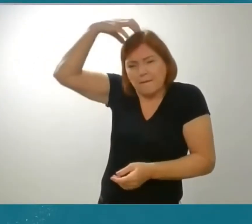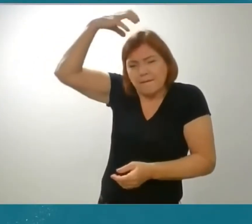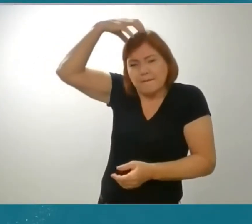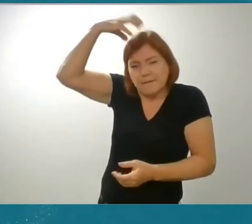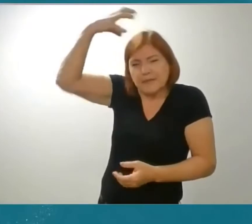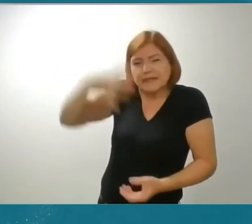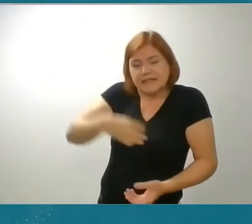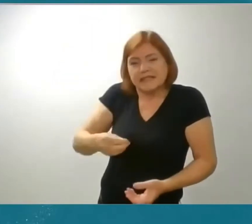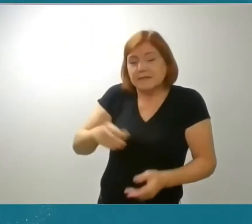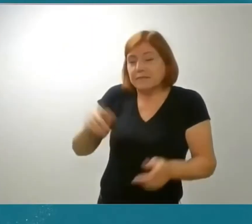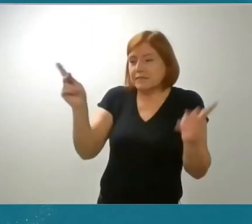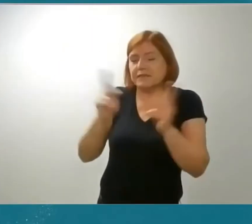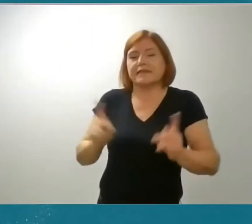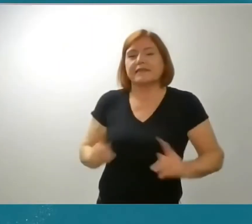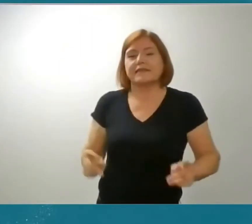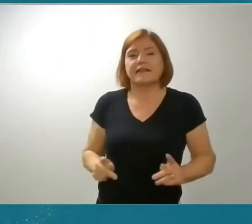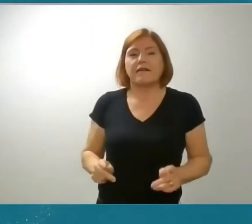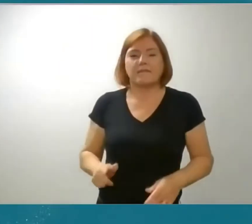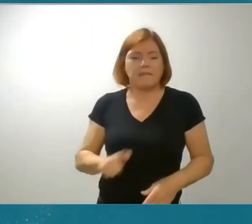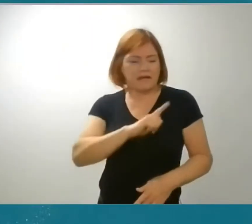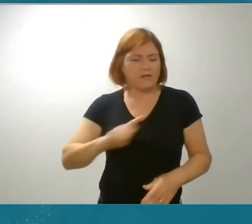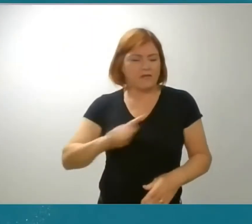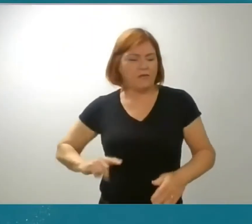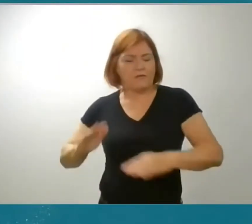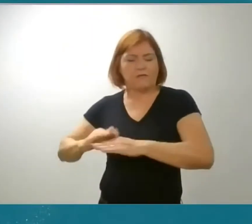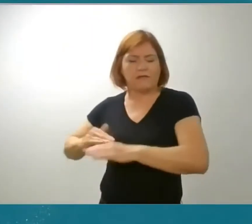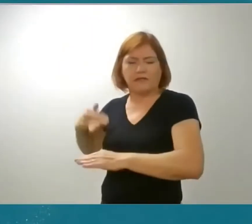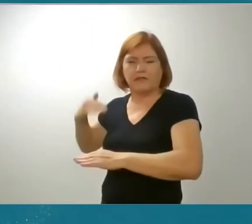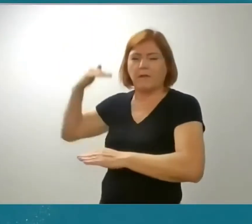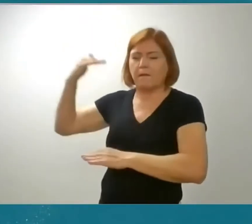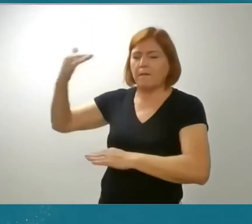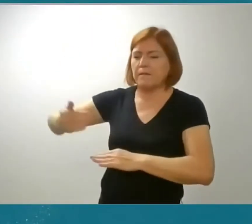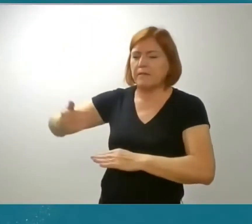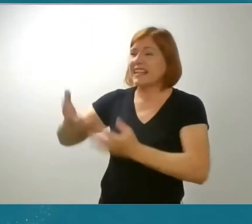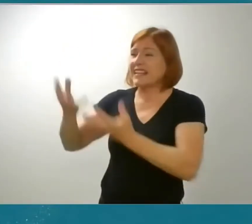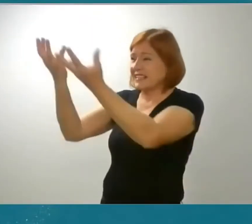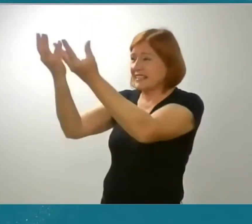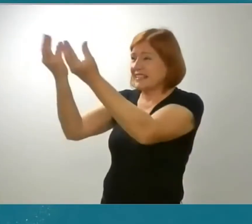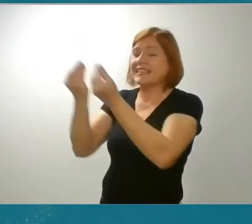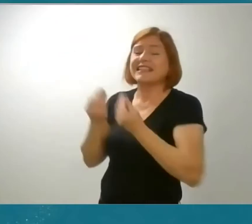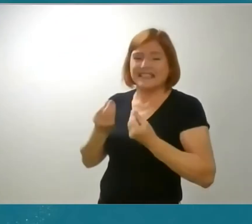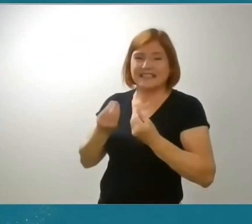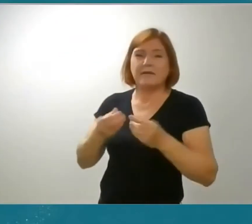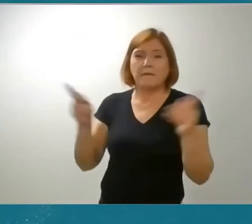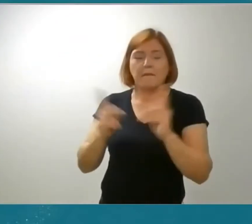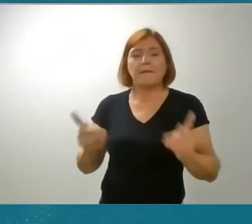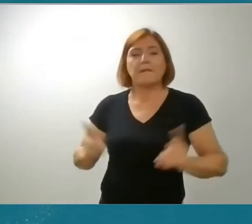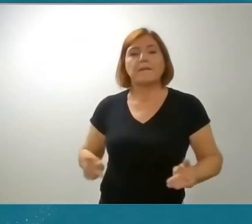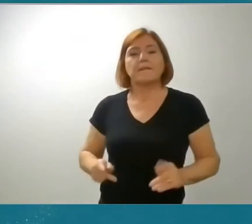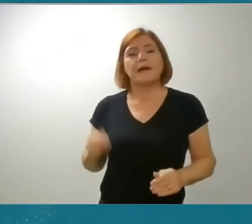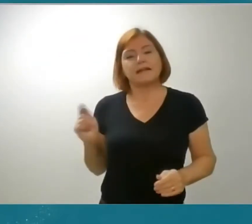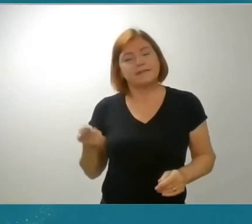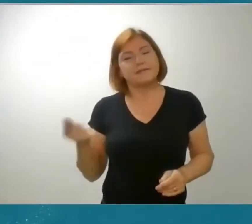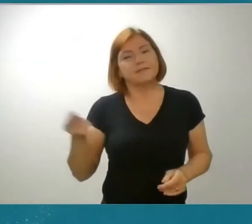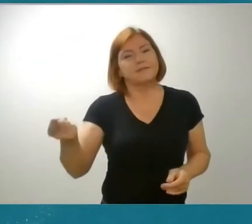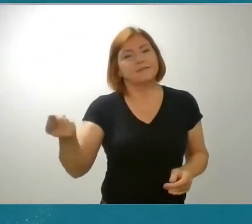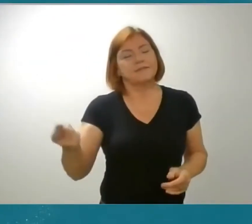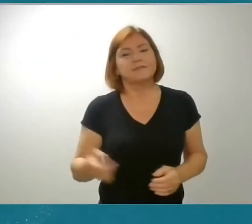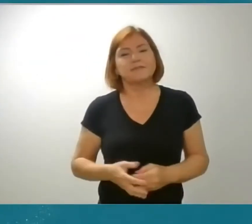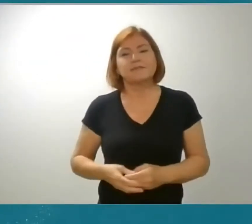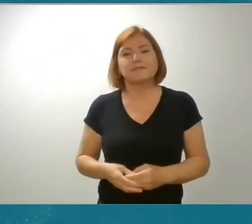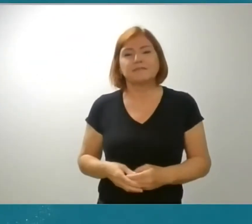O Senhor precisa da nossa ajuda hoje, tá? Vamos arregaçar as mangas. Eu não sei se comportou na rua, mas eu